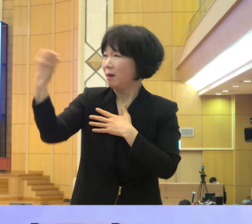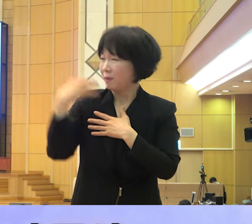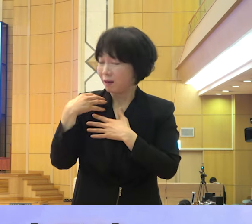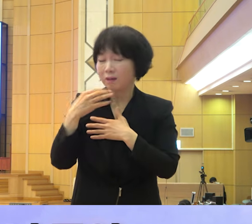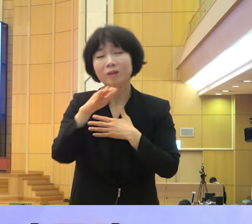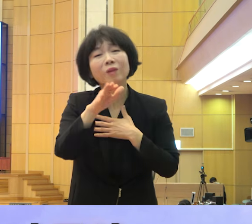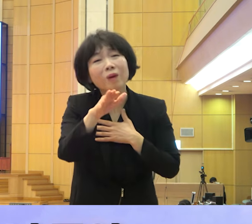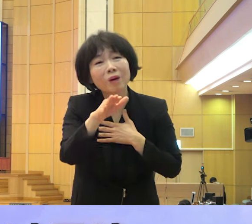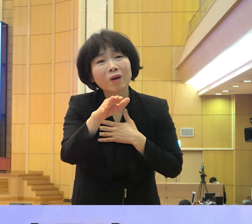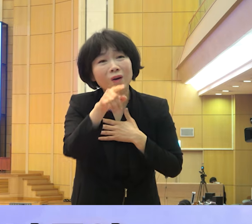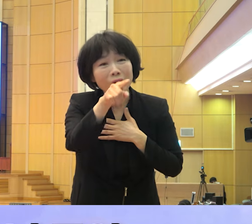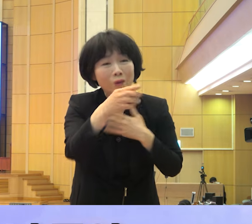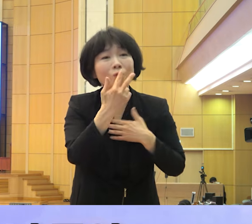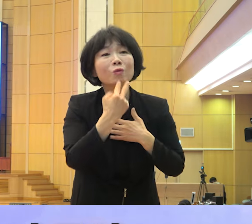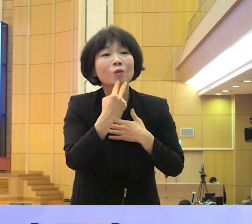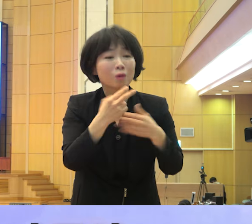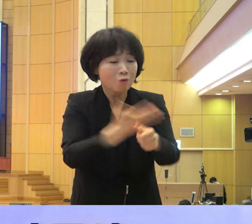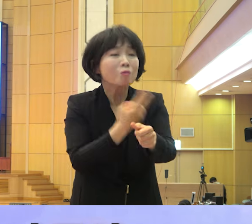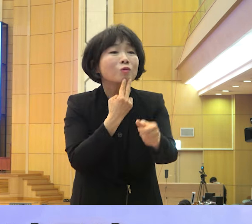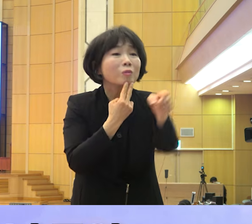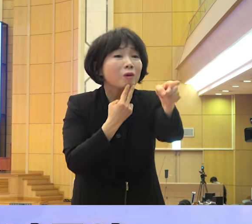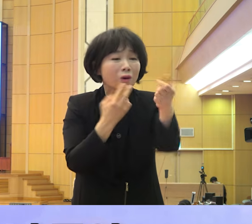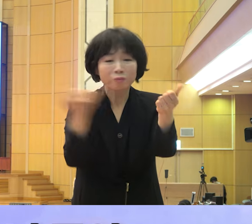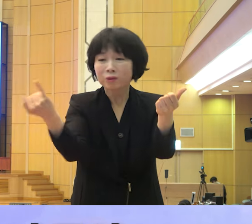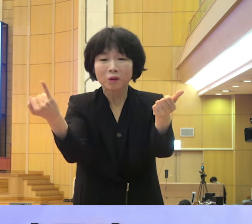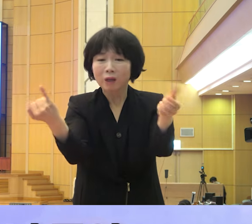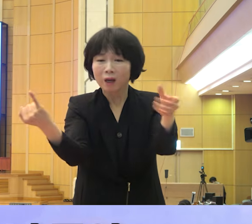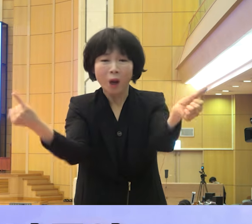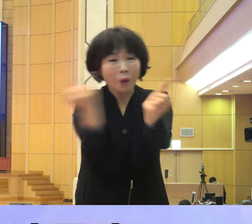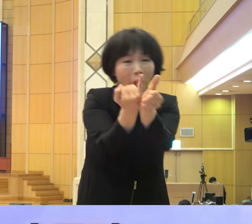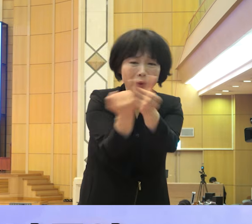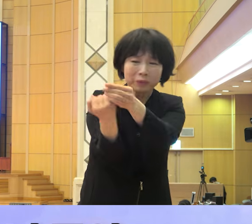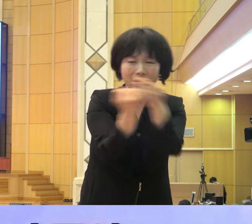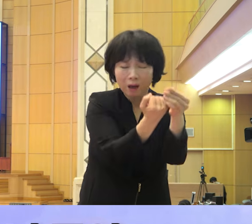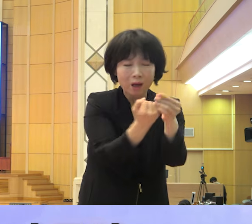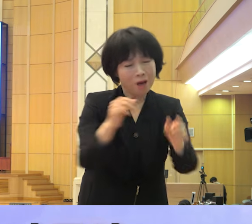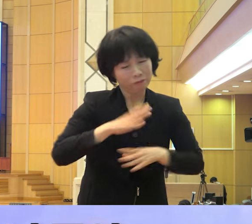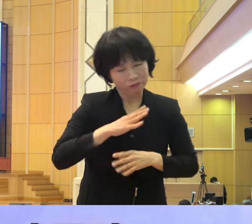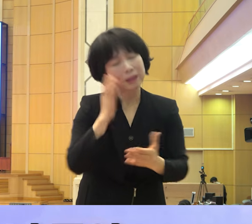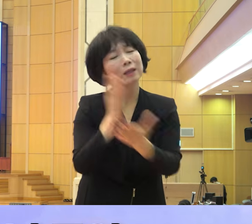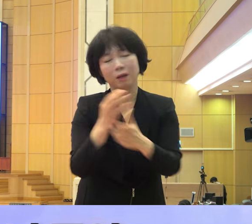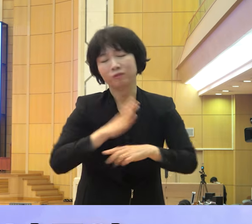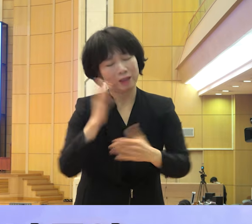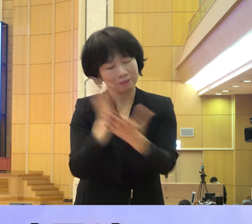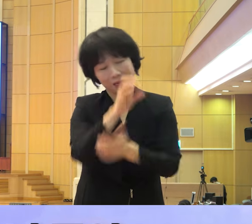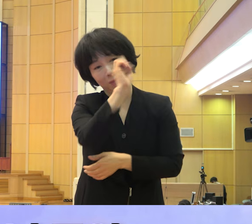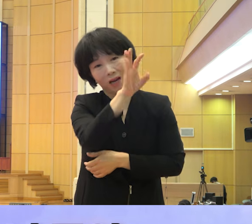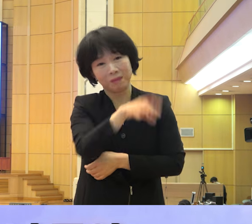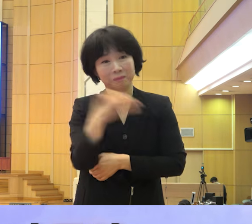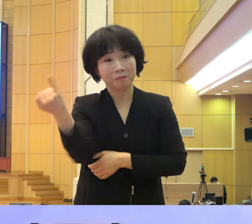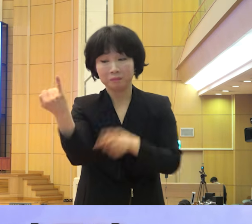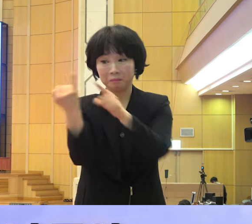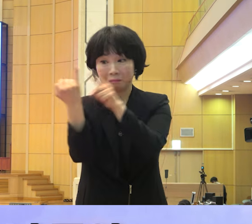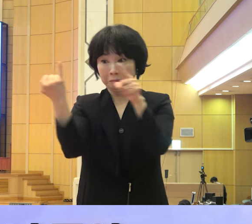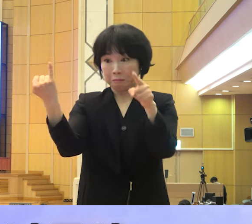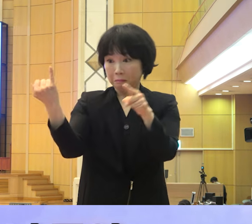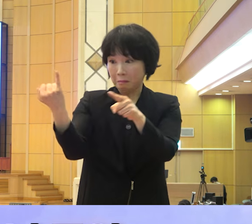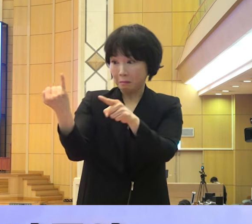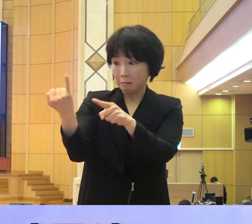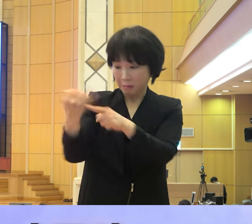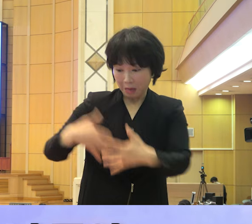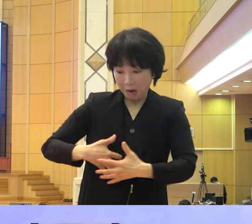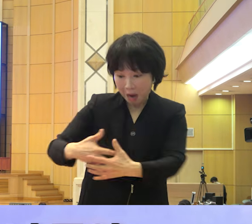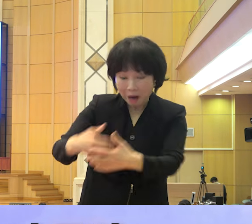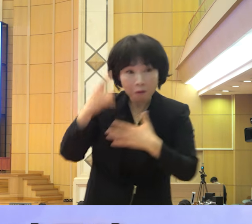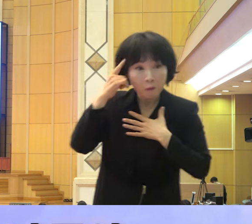말하기를 내 아내 마리아 데려오기를 무서워하지 말라. 그에게 잉태된